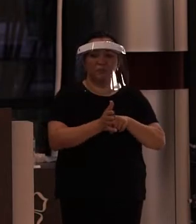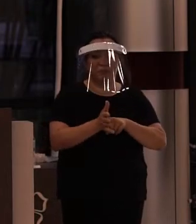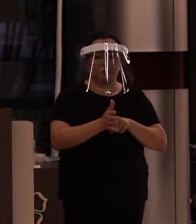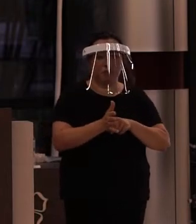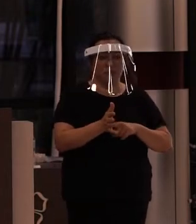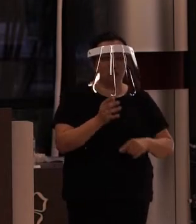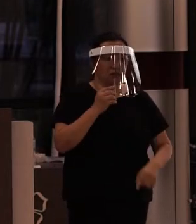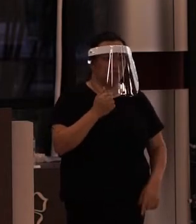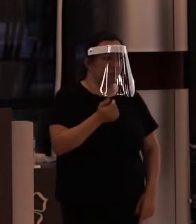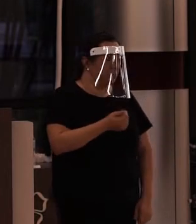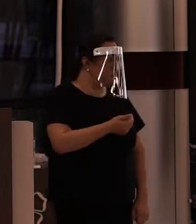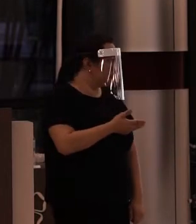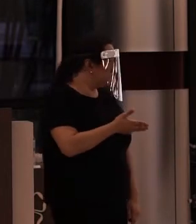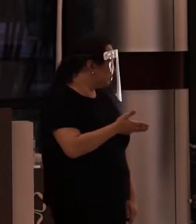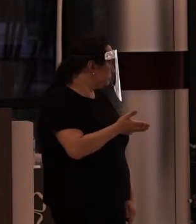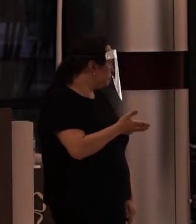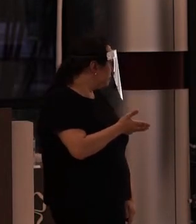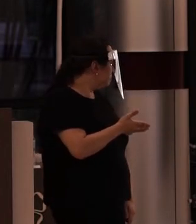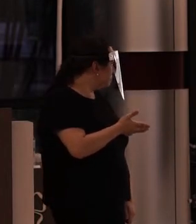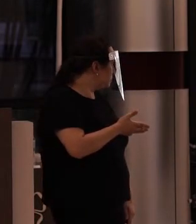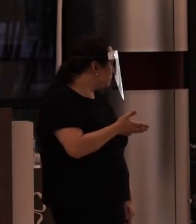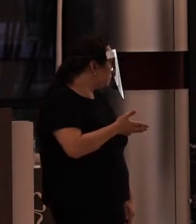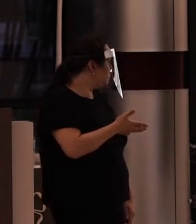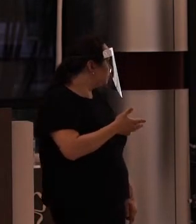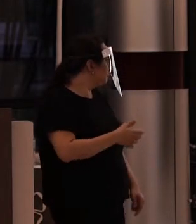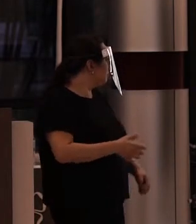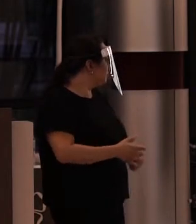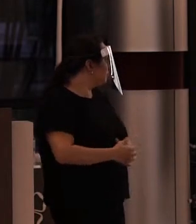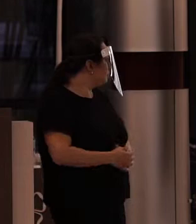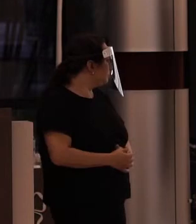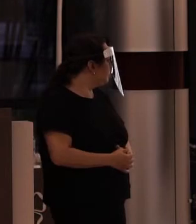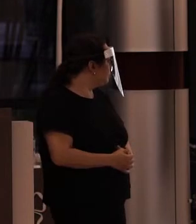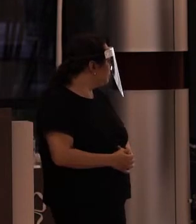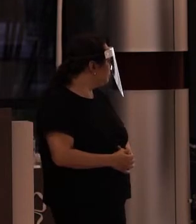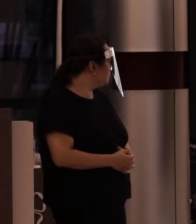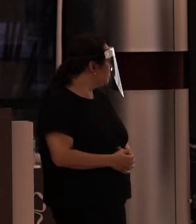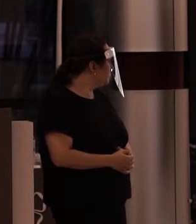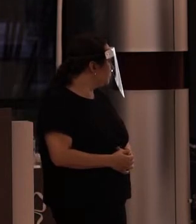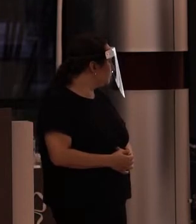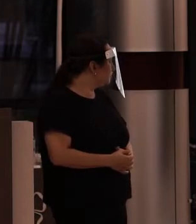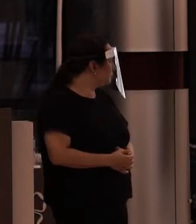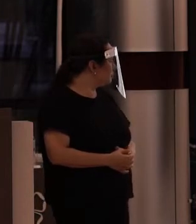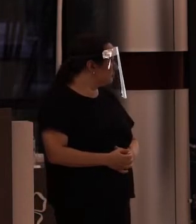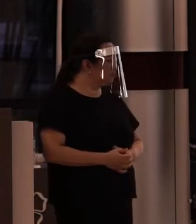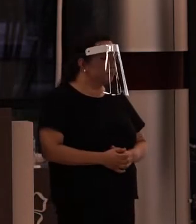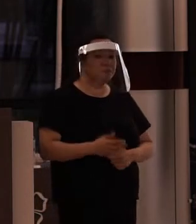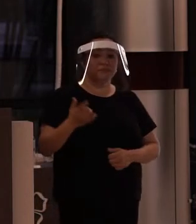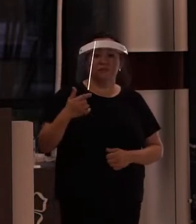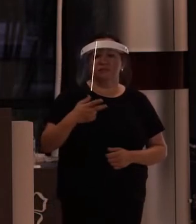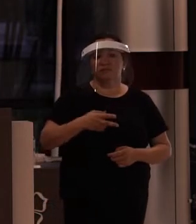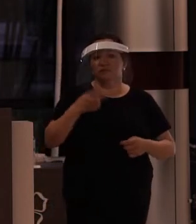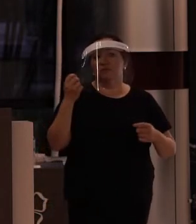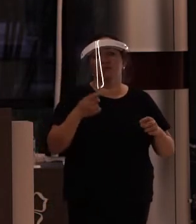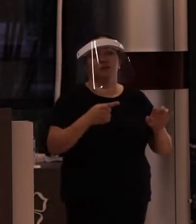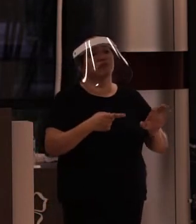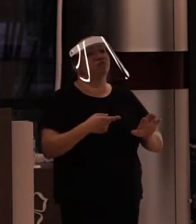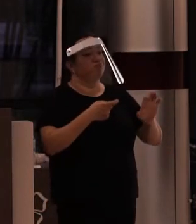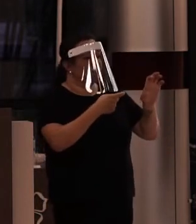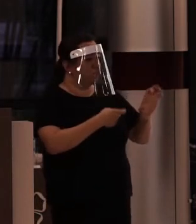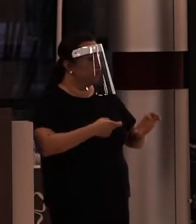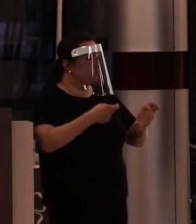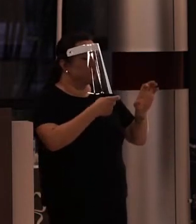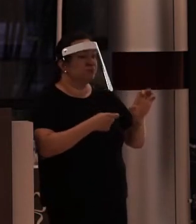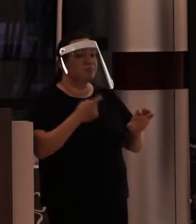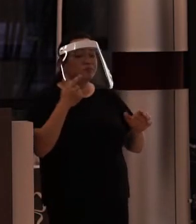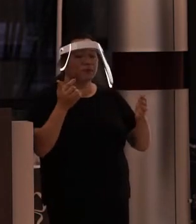ó. Ó, tá vendo? Então nós preparamos um motor elétrico para detectar baixa